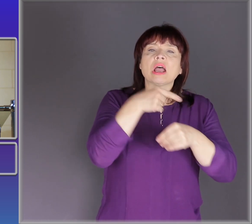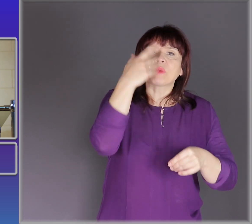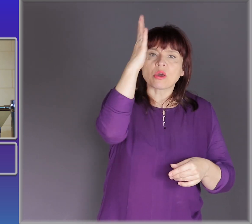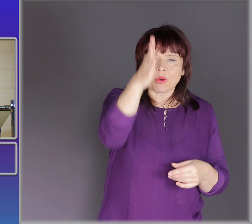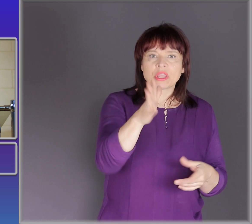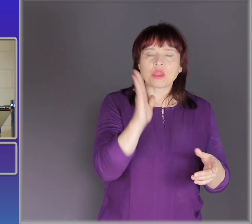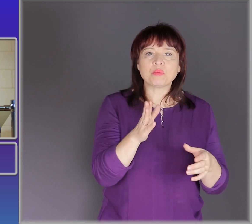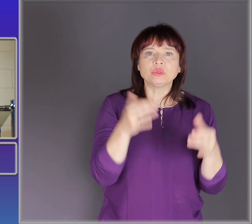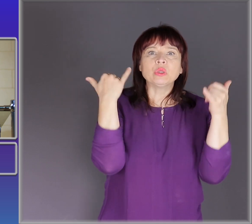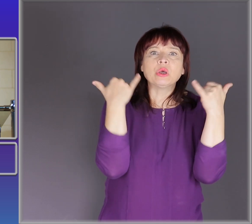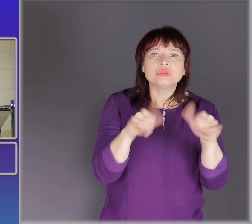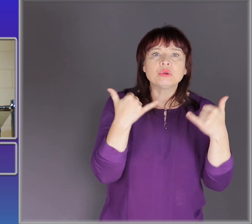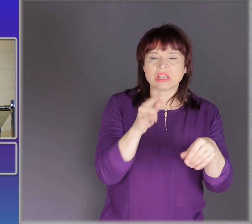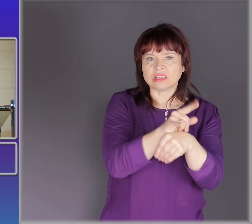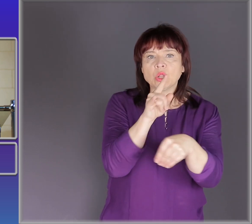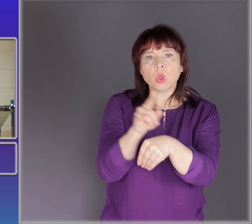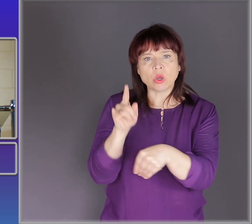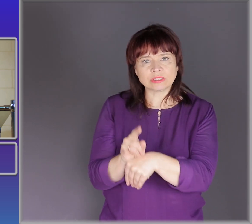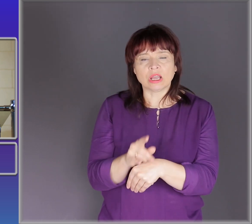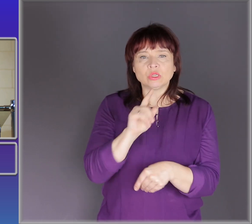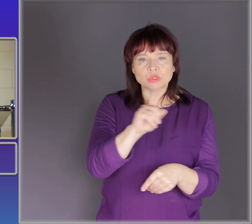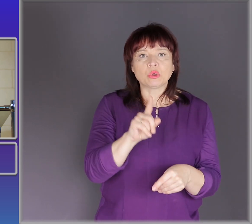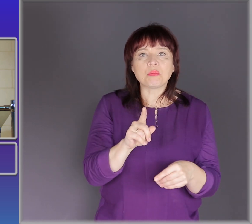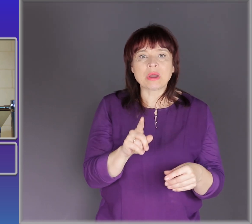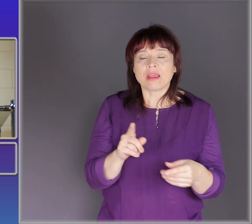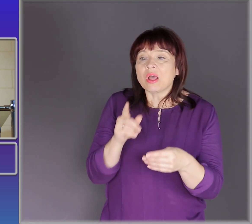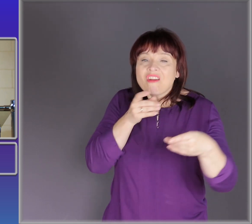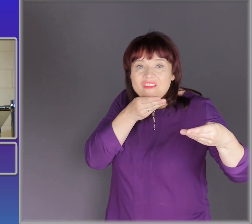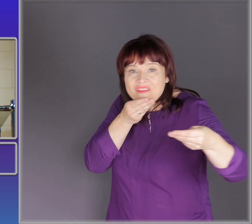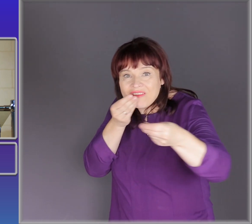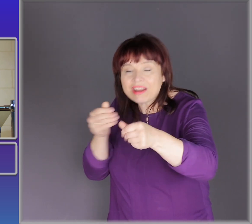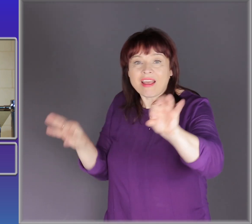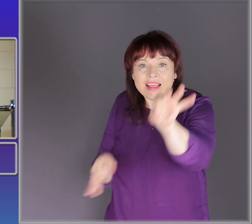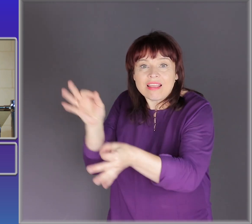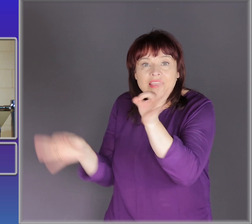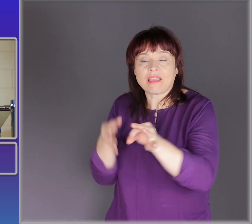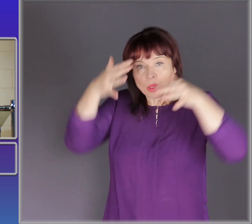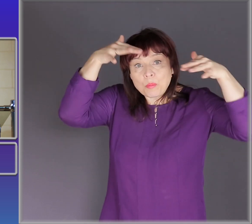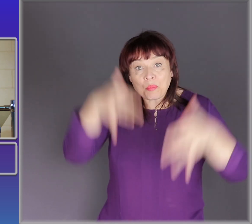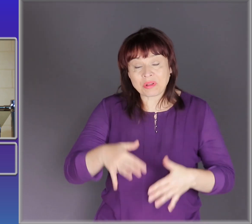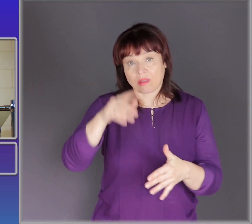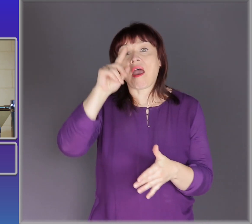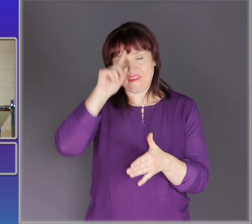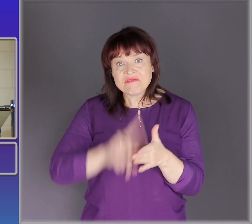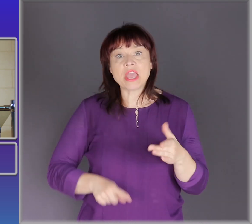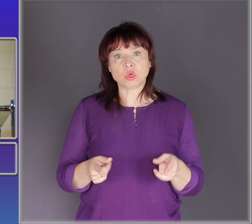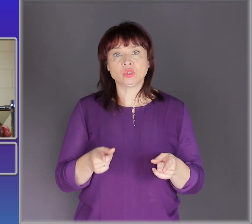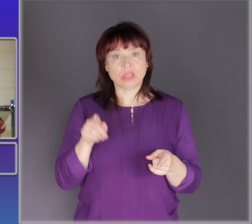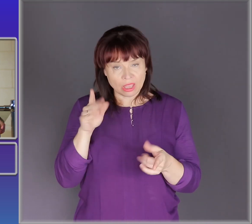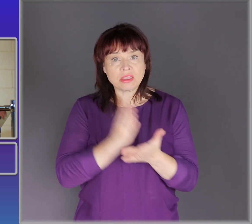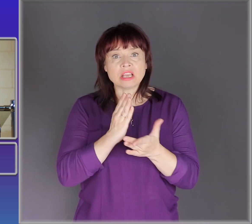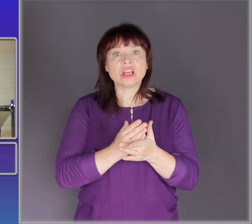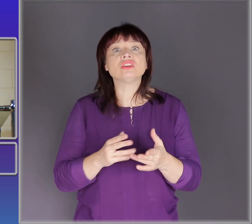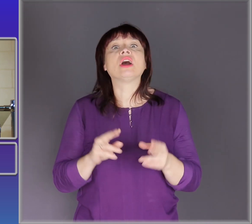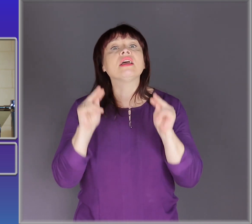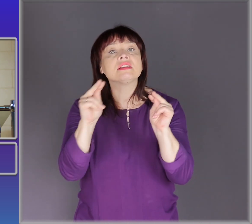чтобы прельстить если возможно и избранных вот я вам наперед сказал это знаете ли некоторые как